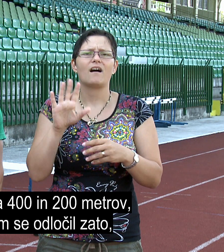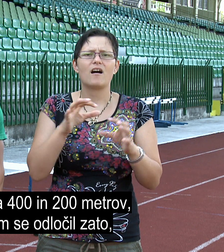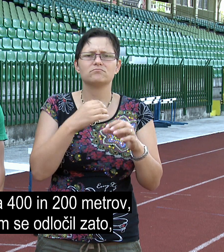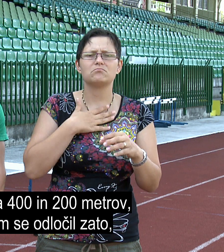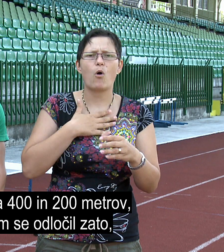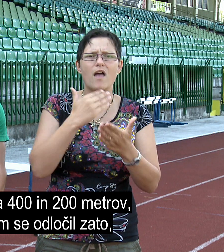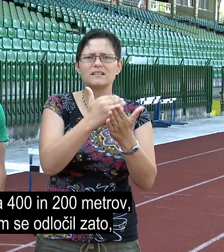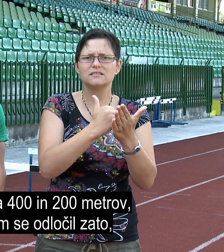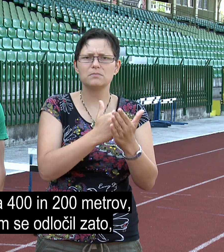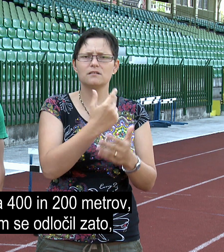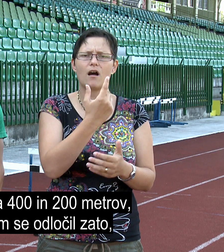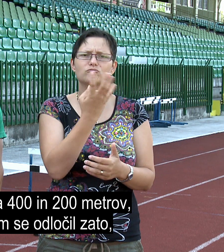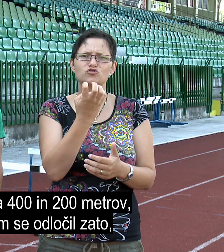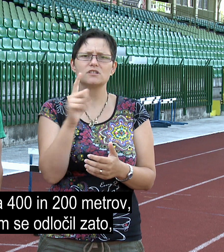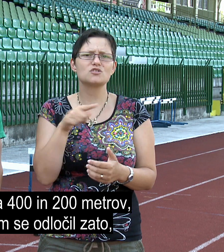200 metrov.